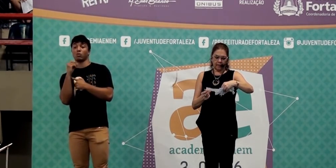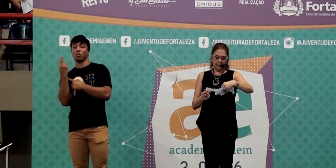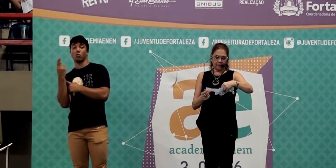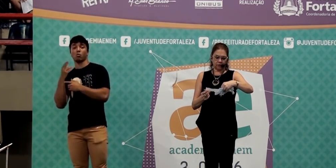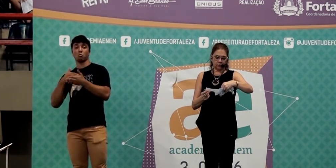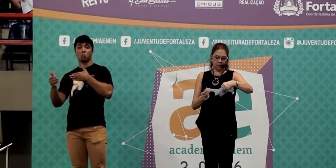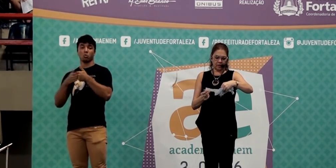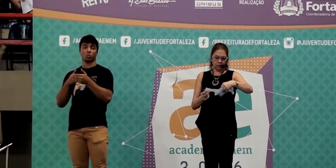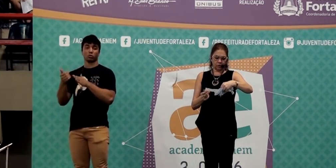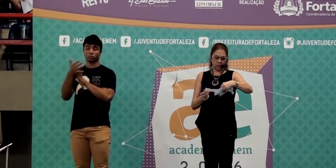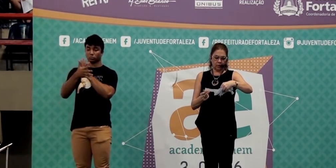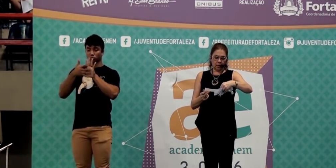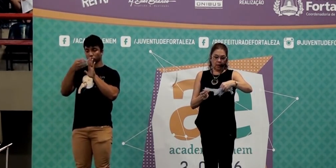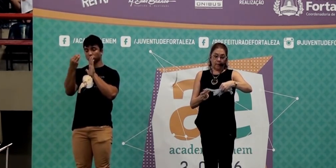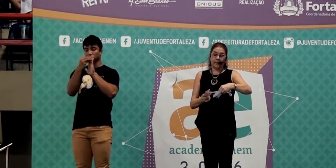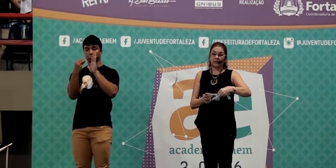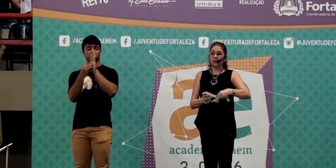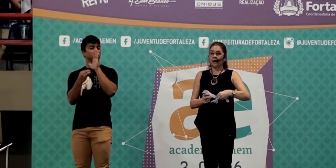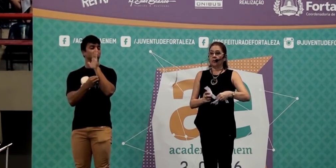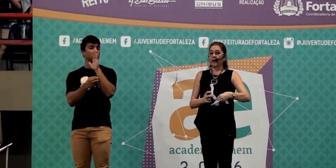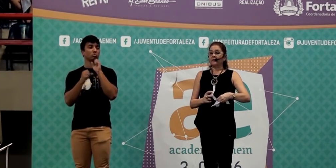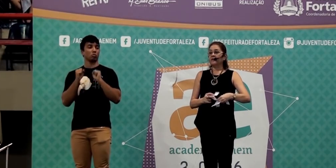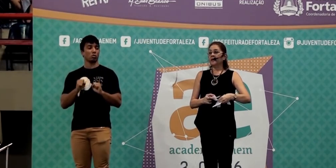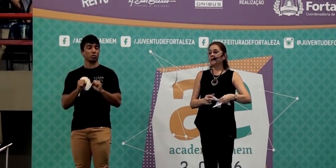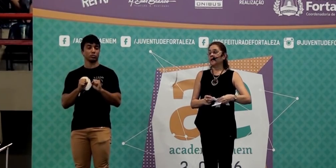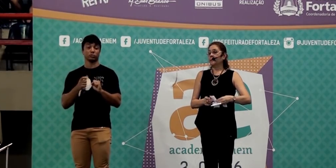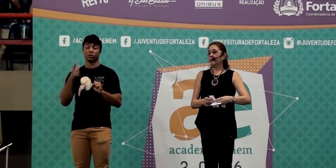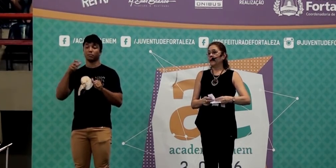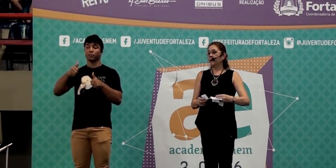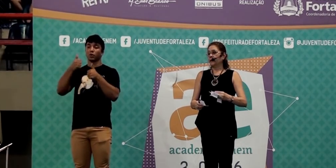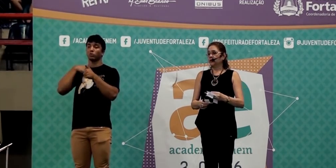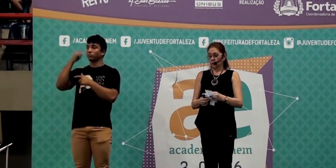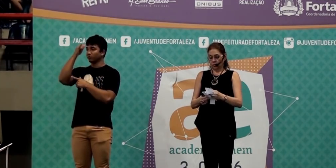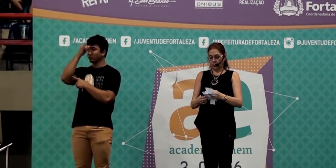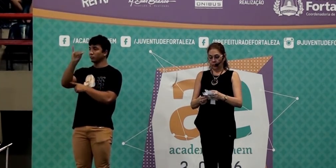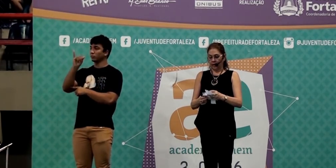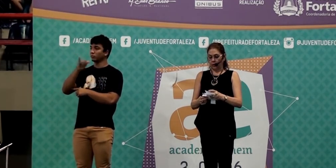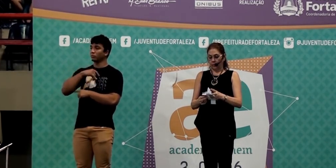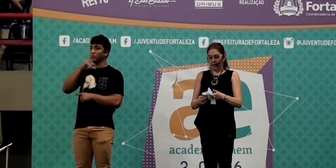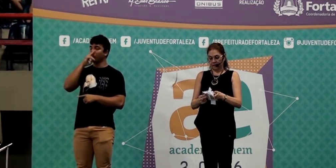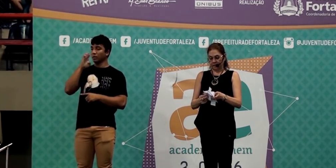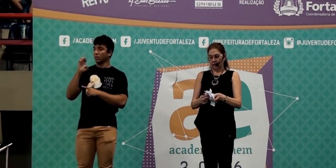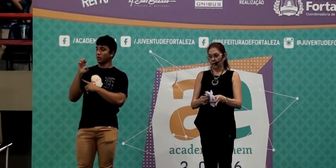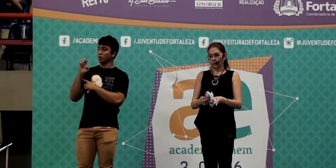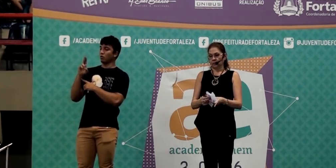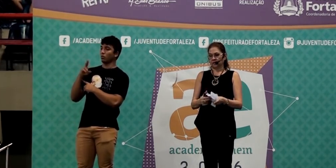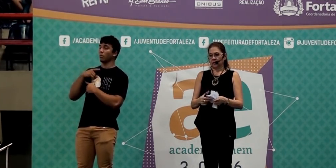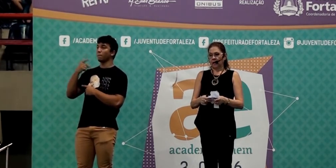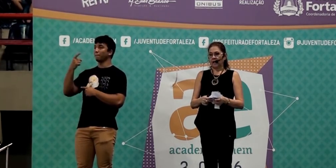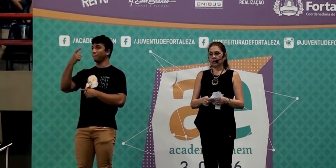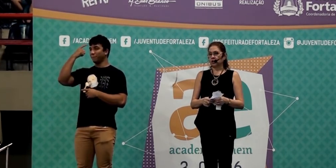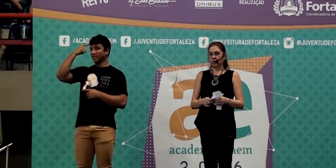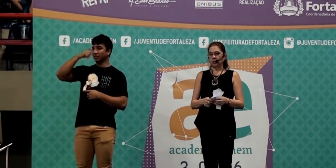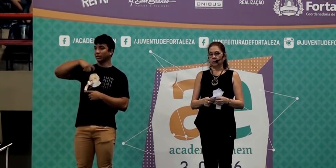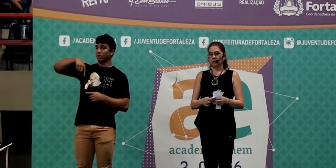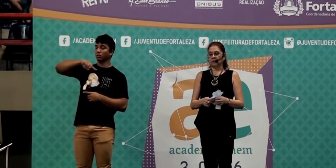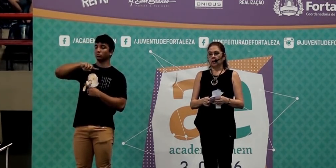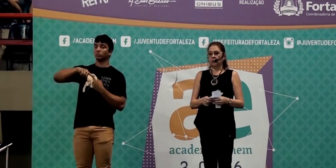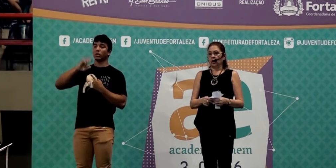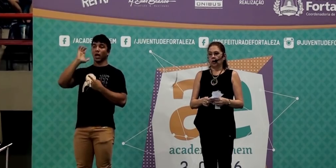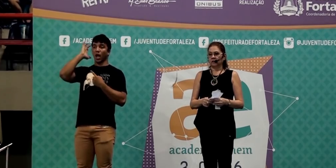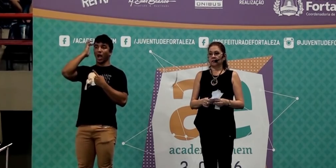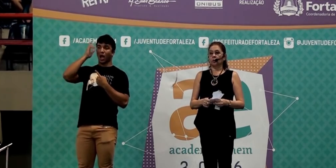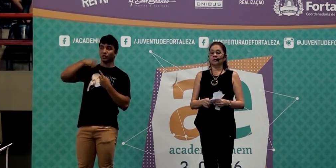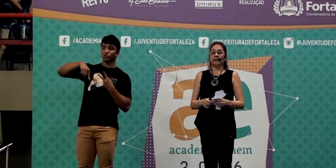em qualquer parte do texto? Pessoal, evitem a primeira pessoa do plural. Pensamos,